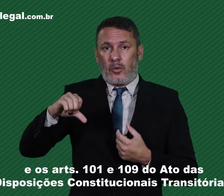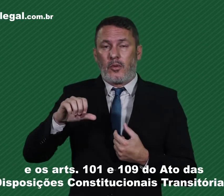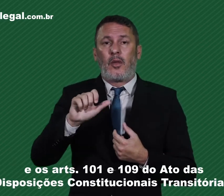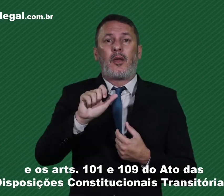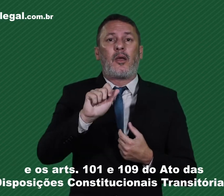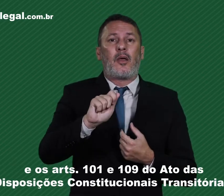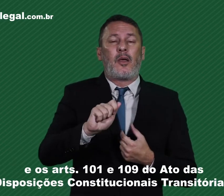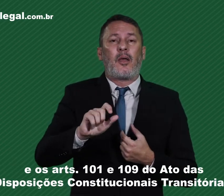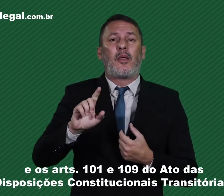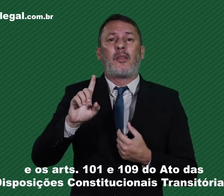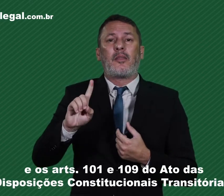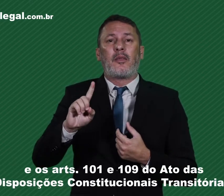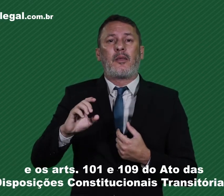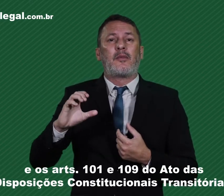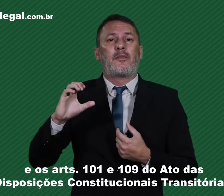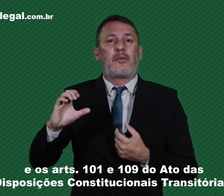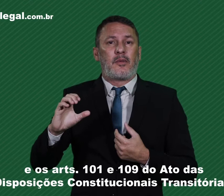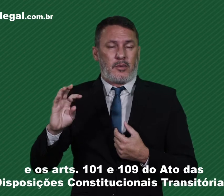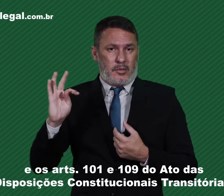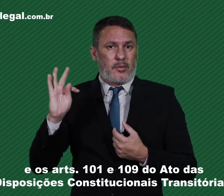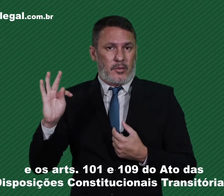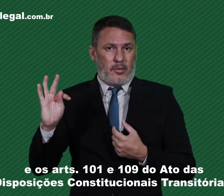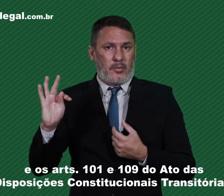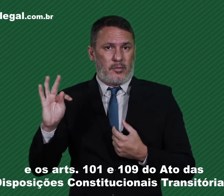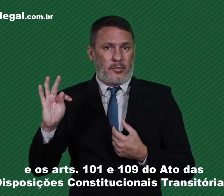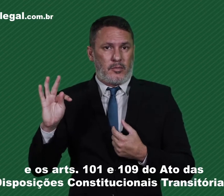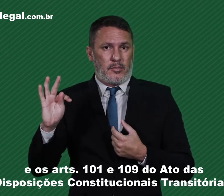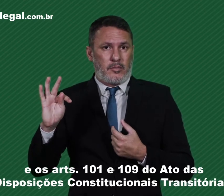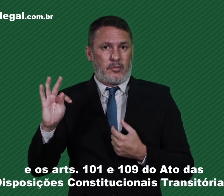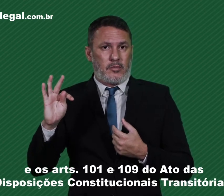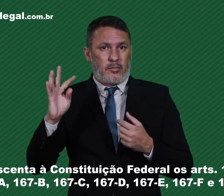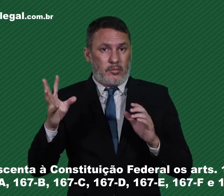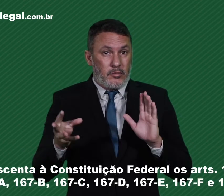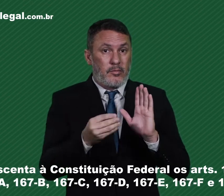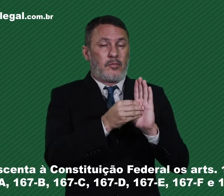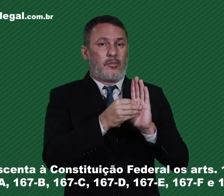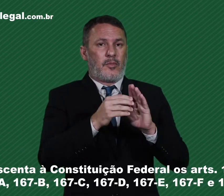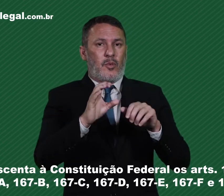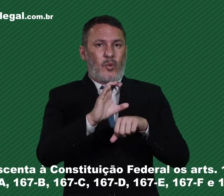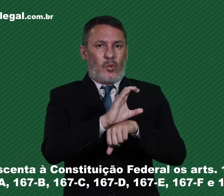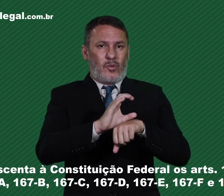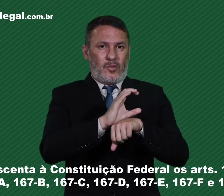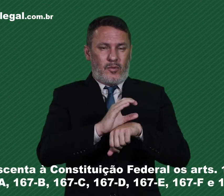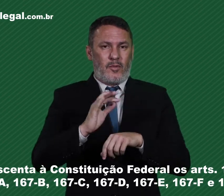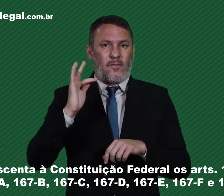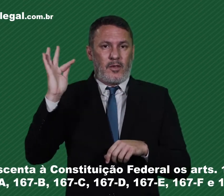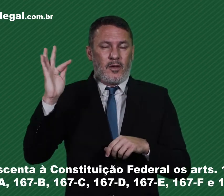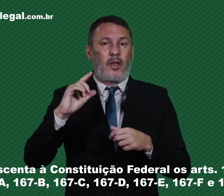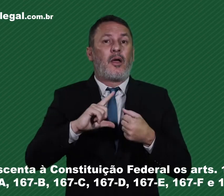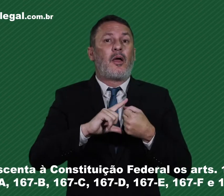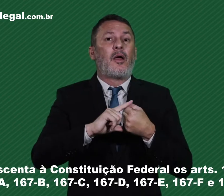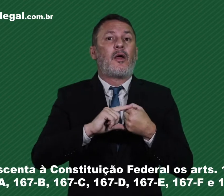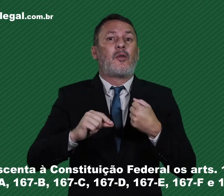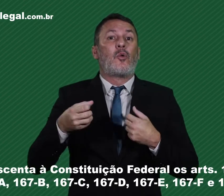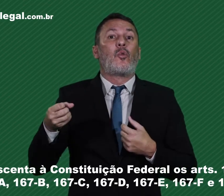do ato das disposições constitucionais transitórias acrescenta a Constituição Federal os